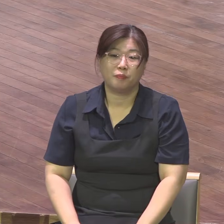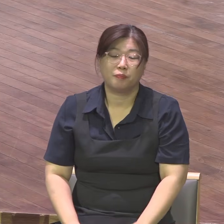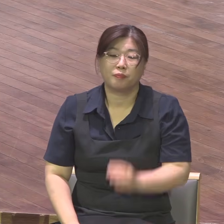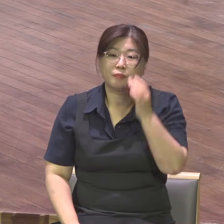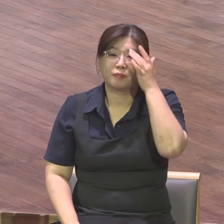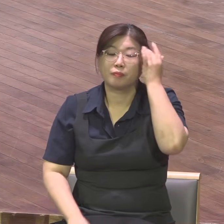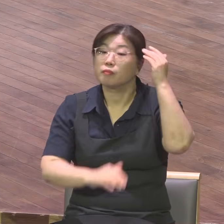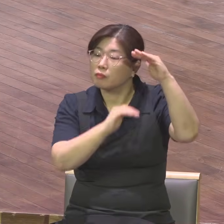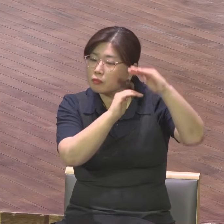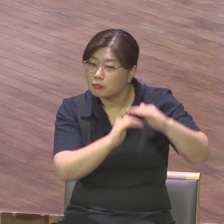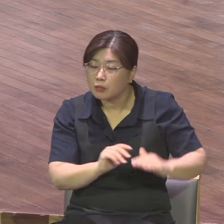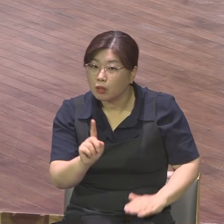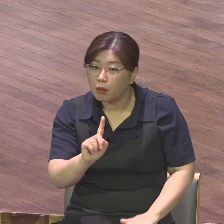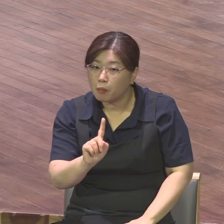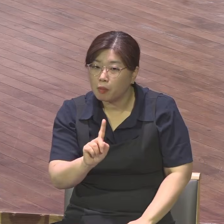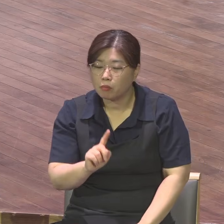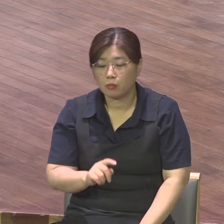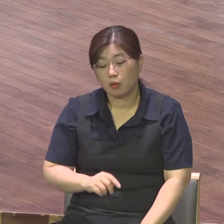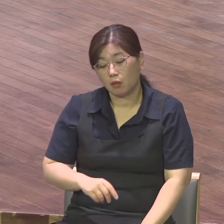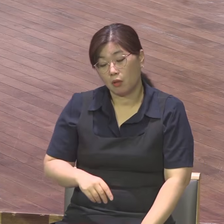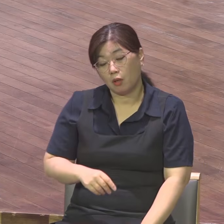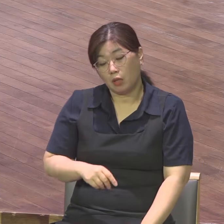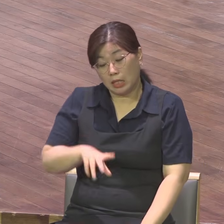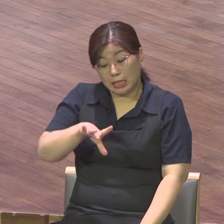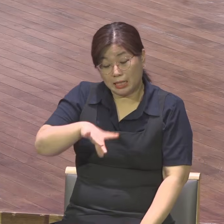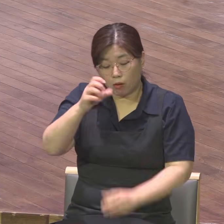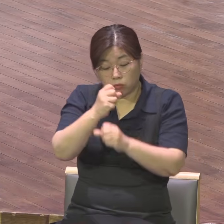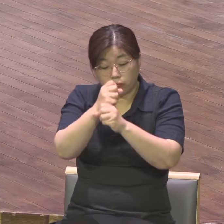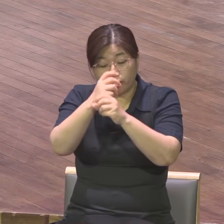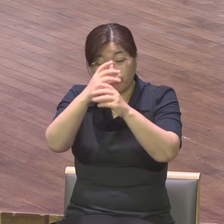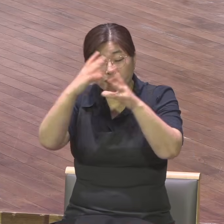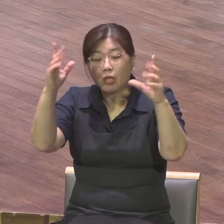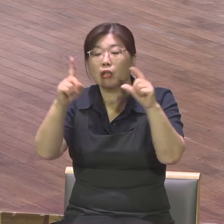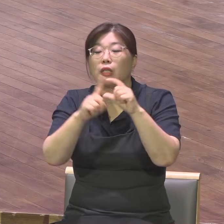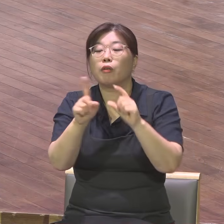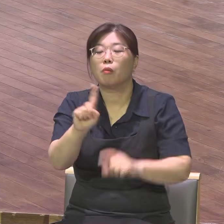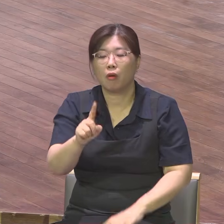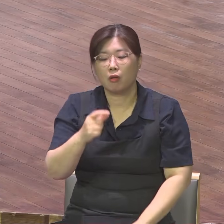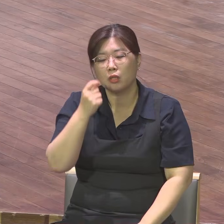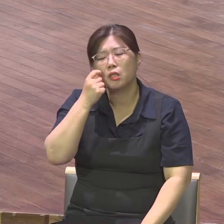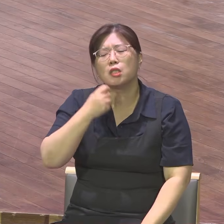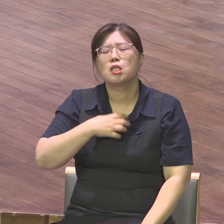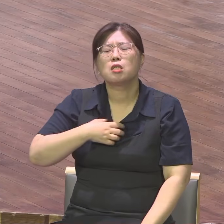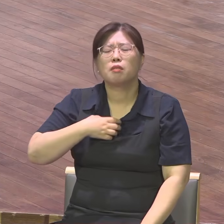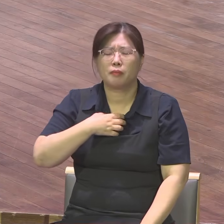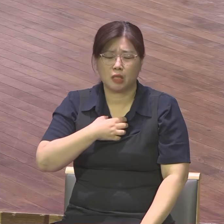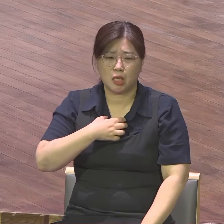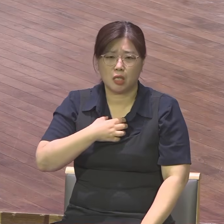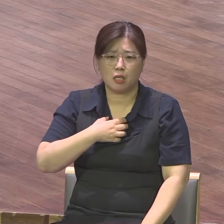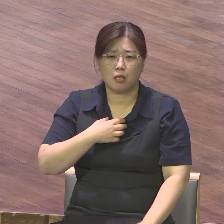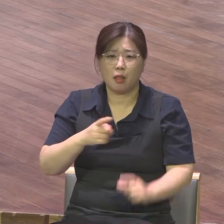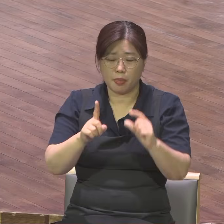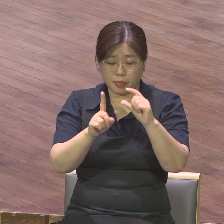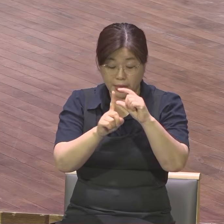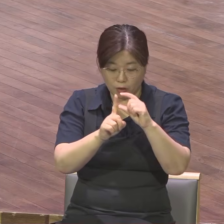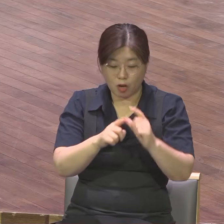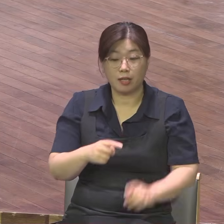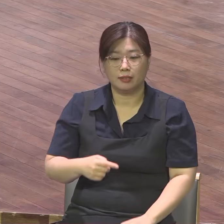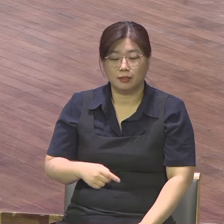예레미야 애가는요, 슬프다로 시작하죠. 슬프다. 이 말 에카라고 합니다.